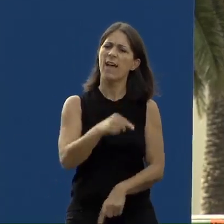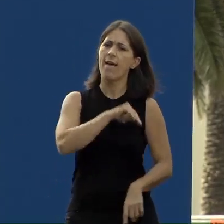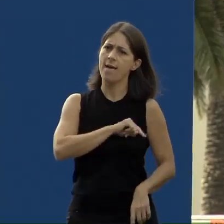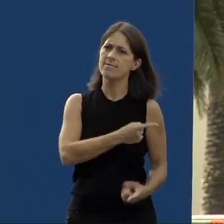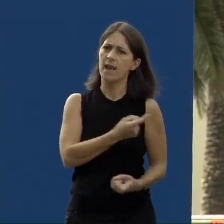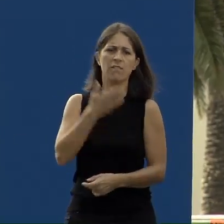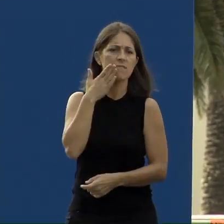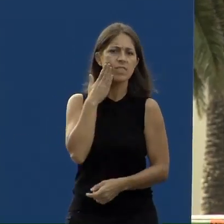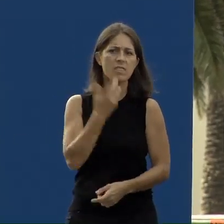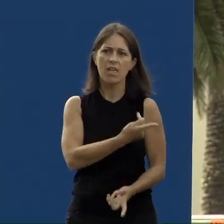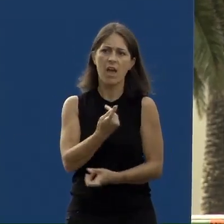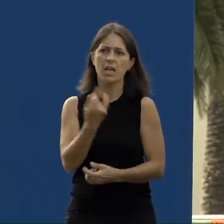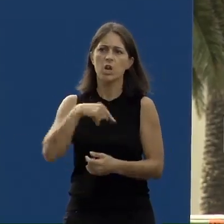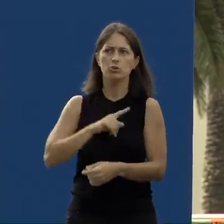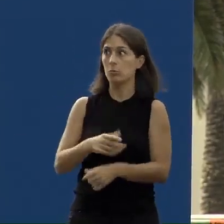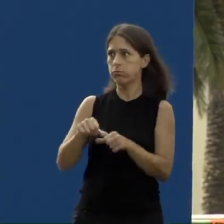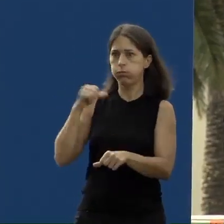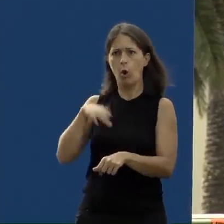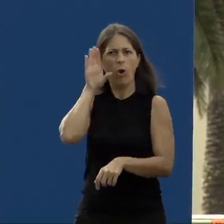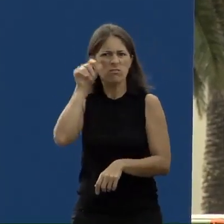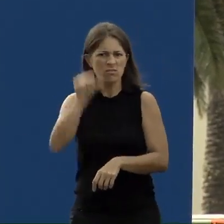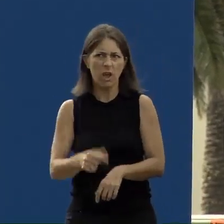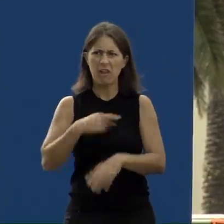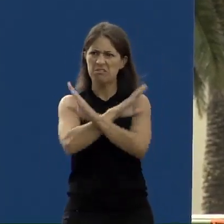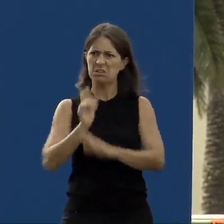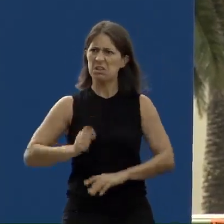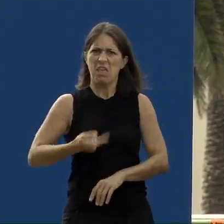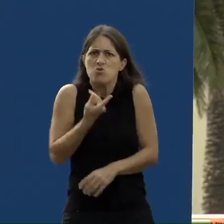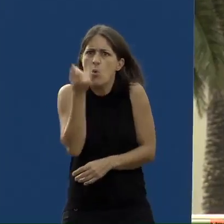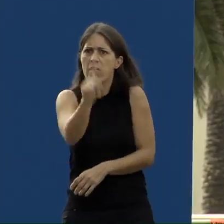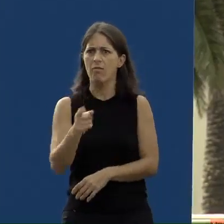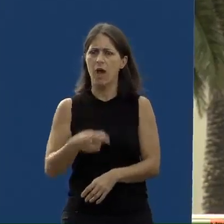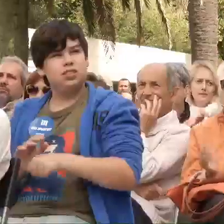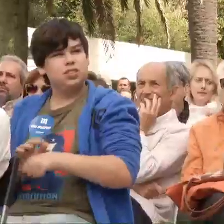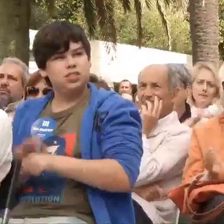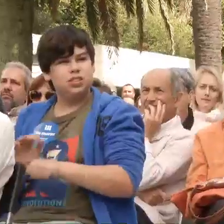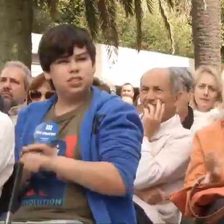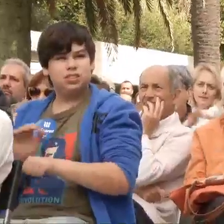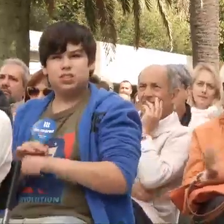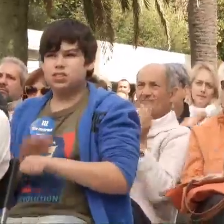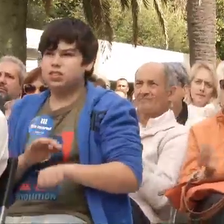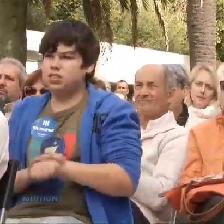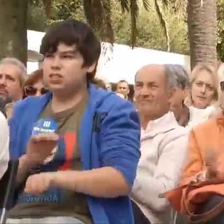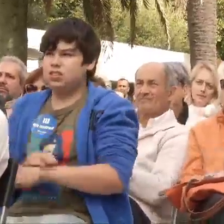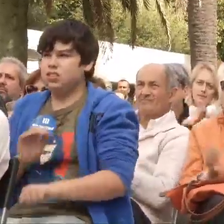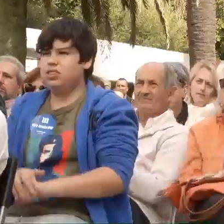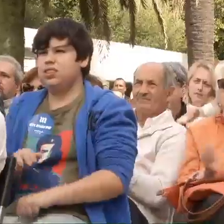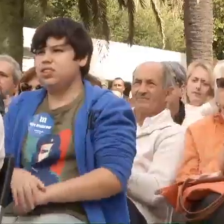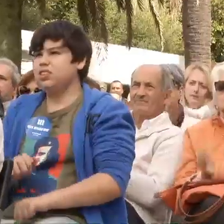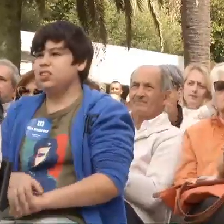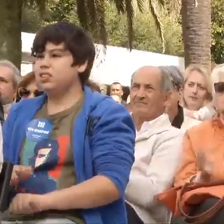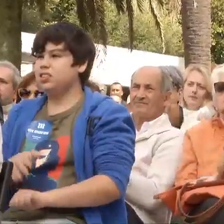exixe decencia, e todos escoitamos, non nos fai falta unha sentencia para saber o que é ético e o que non é ético.